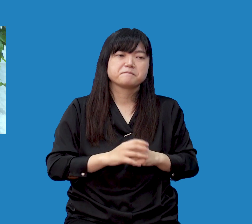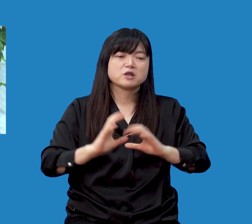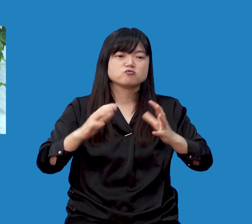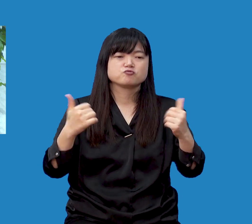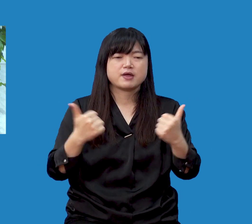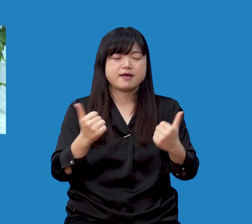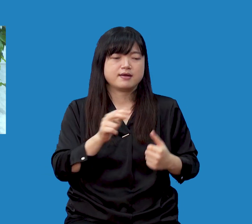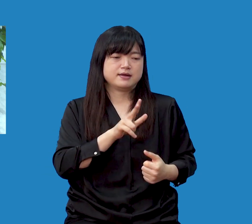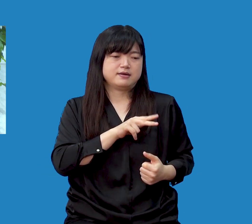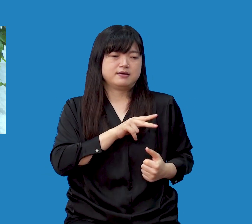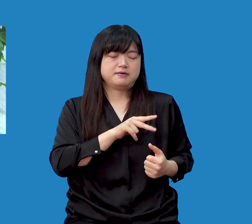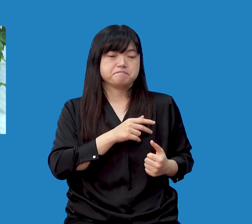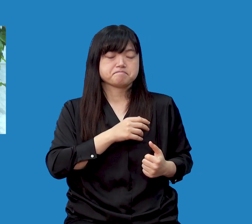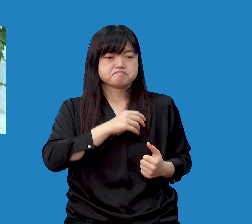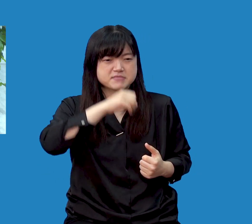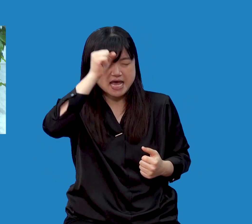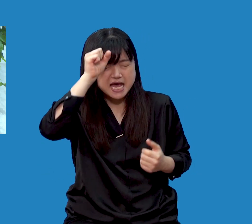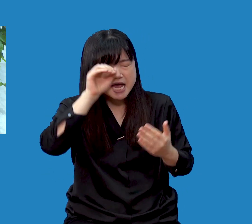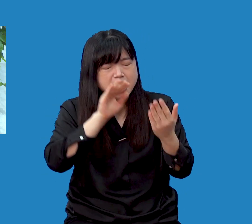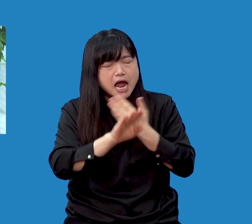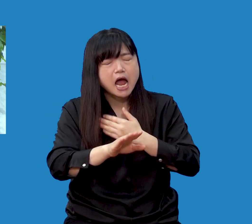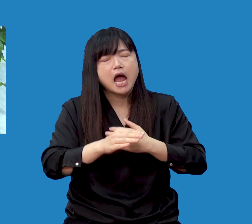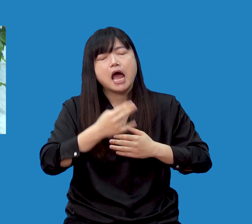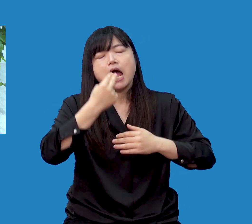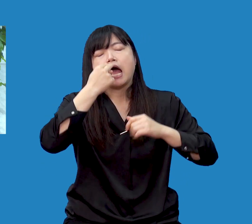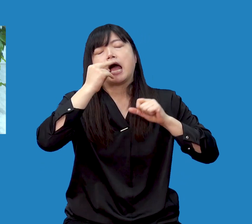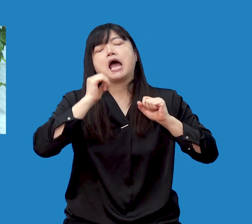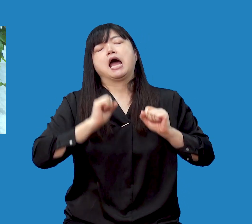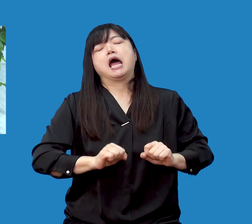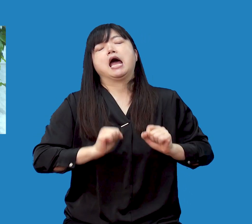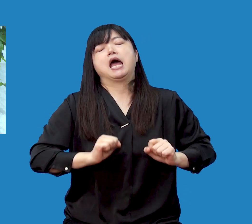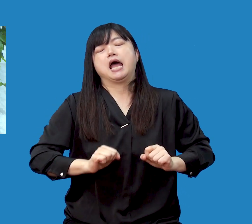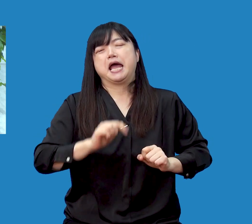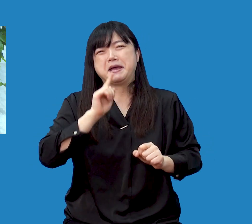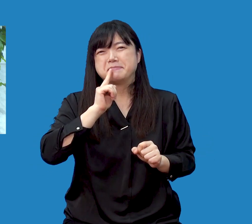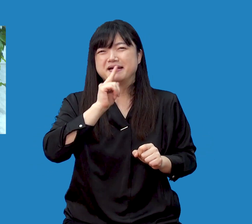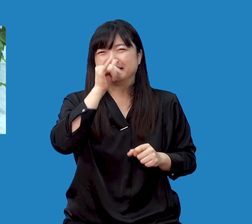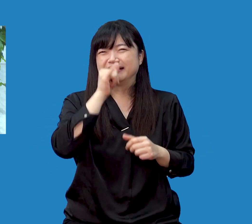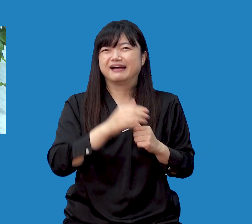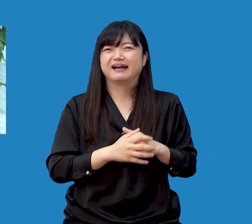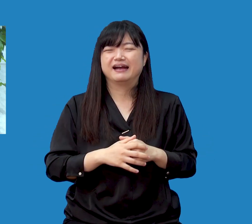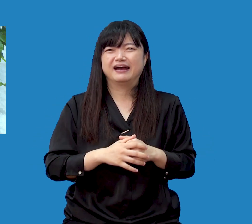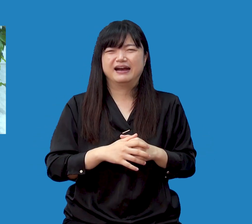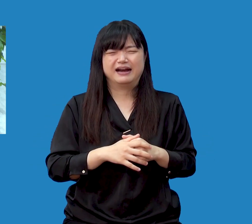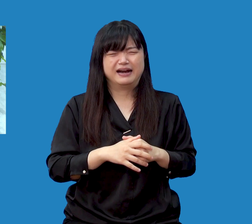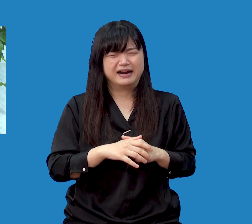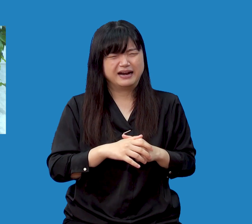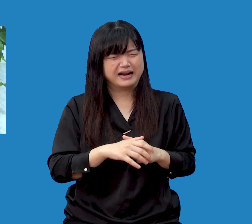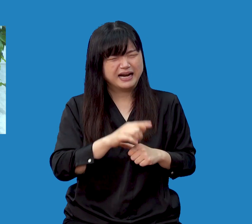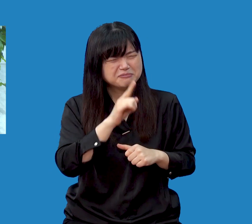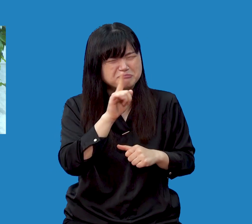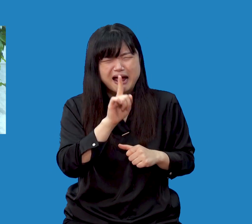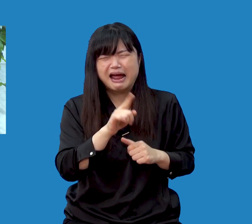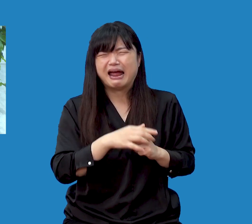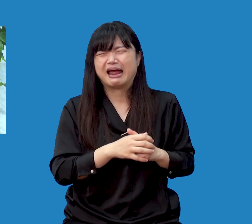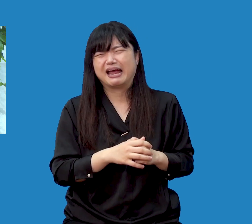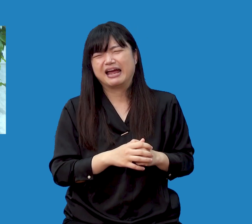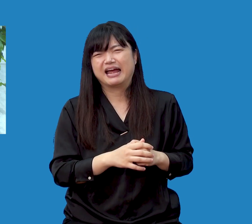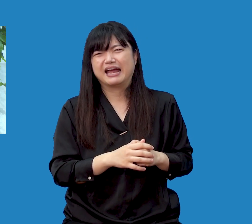국회의원이 되고 나서 이제 사람같이 산다 하는 그런 명언 아닌 명언을